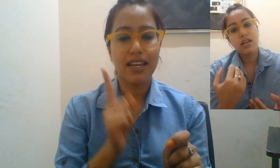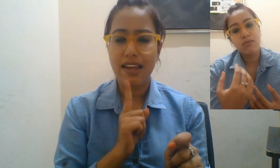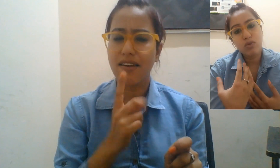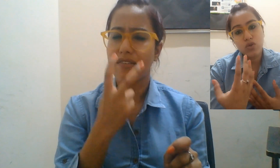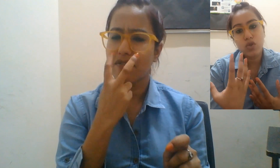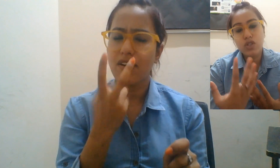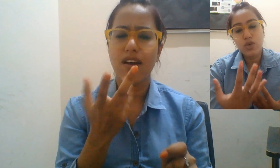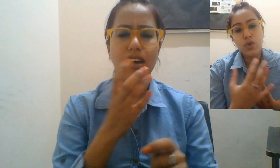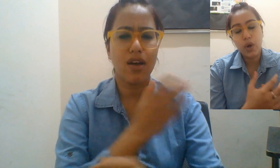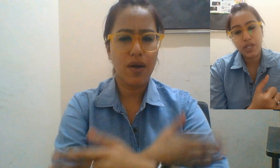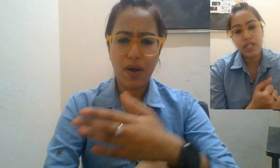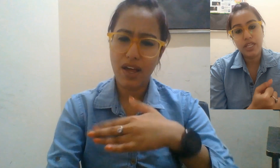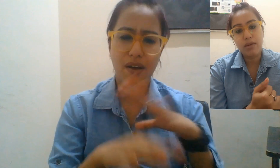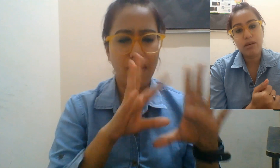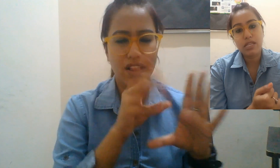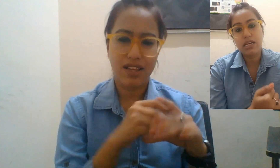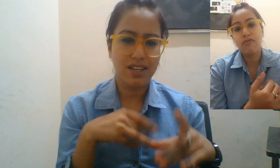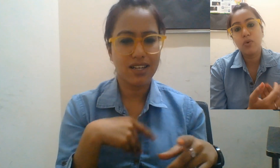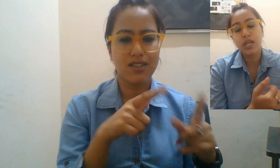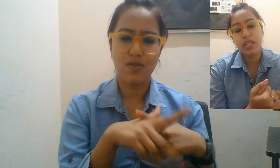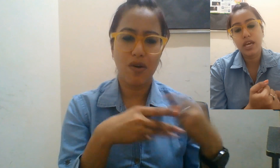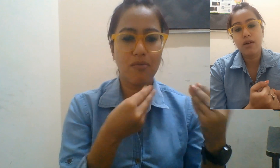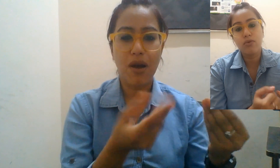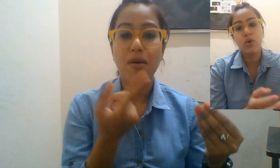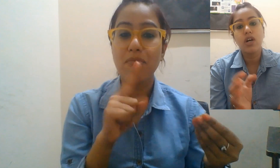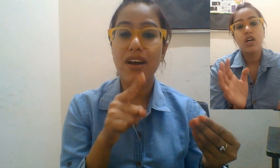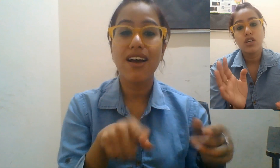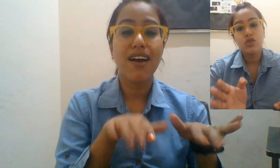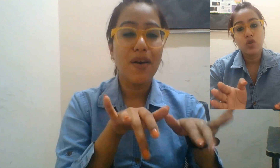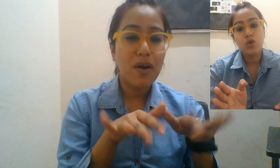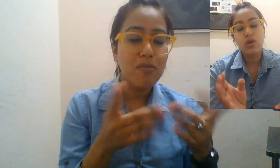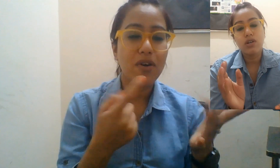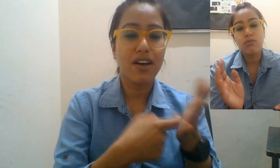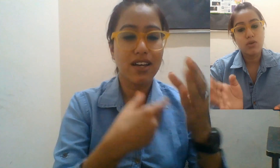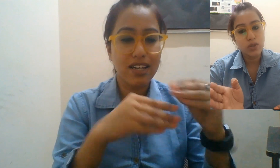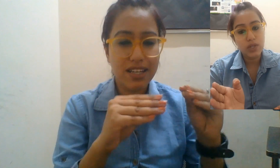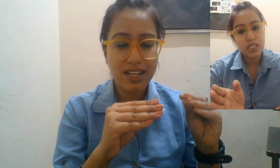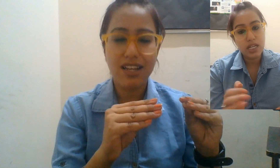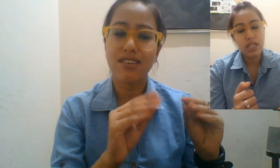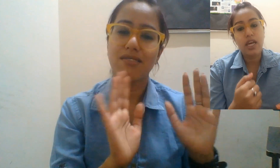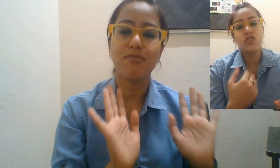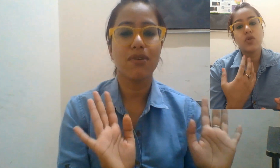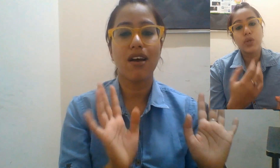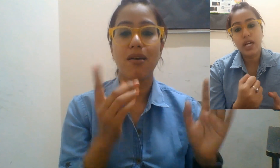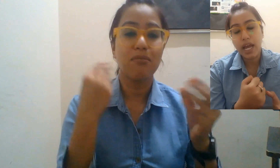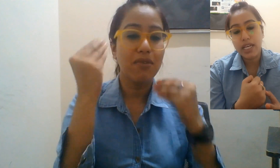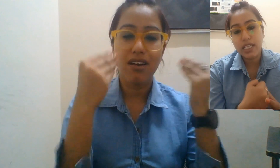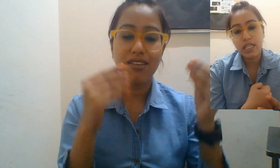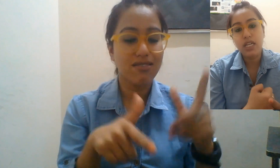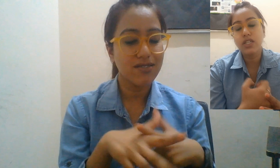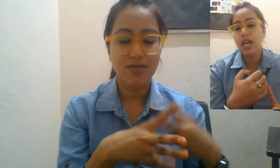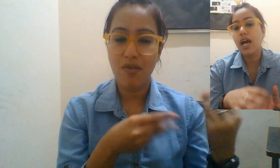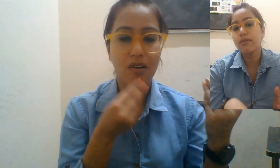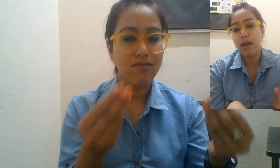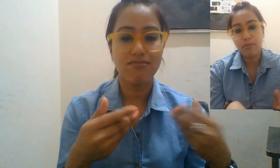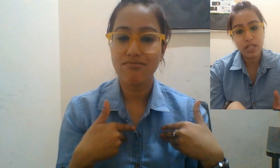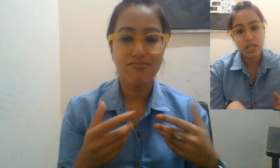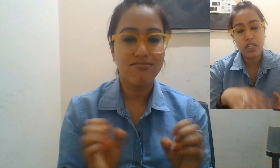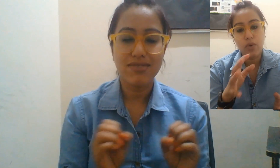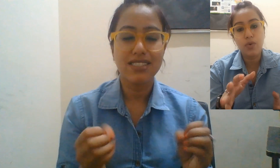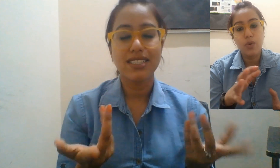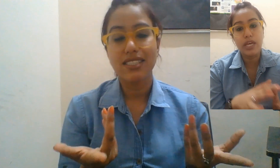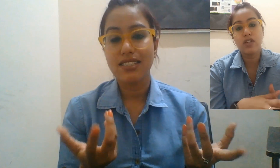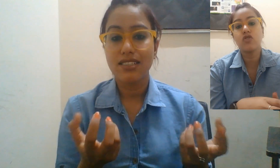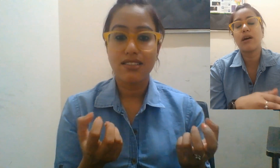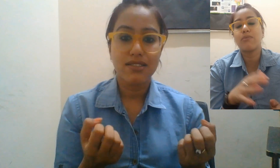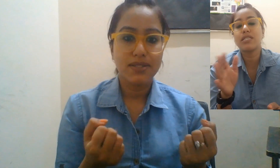हमारे हम लोग जो जिनको नौकरी देते हैं बेसिकली वो देते हैं हम लोग जो बोल सुन नहीं सकते या जिनको दिखाई नहीं देता, जिनके हाथ पैर में